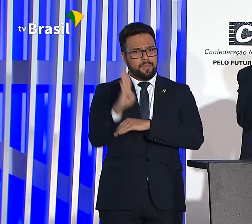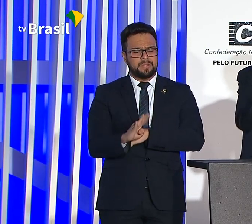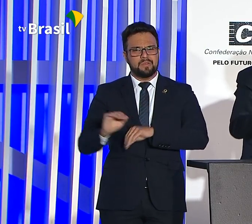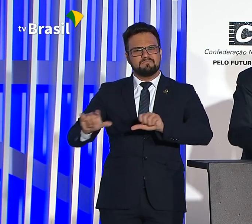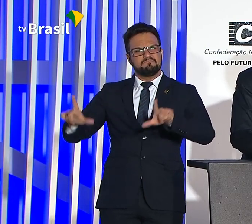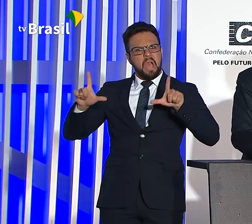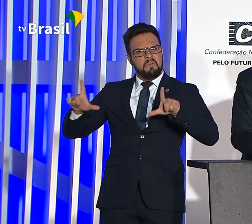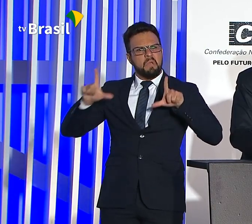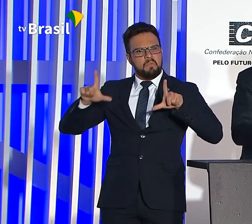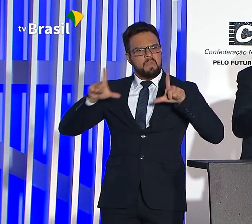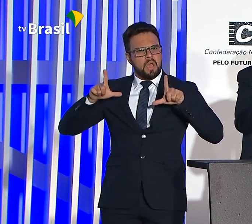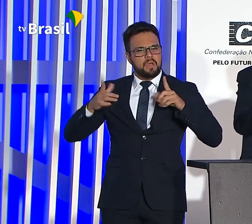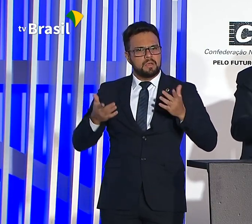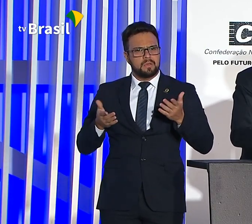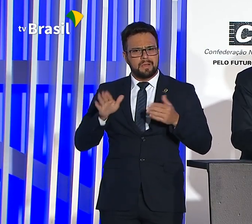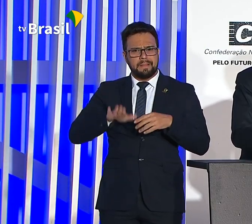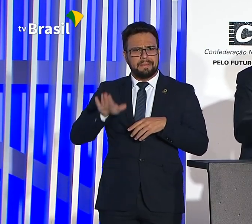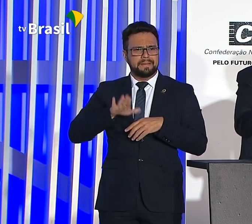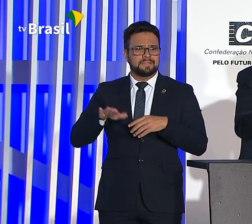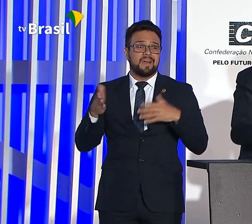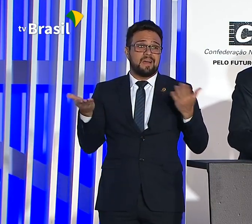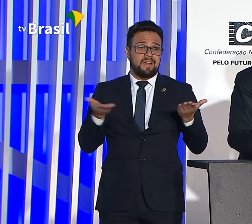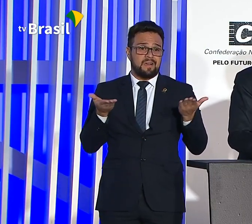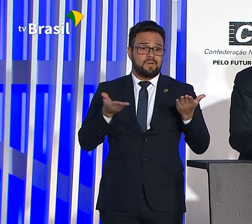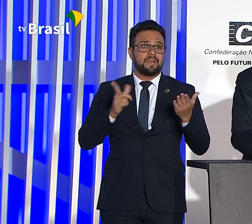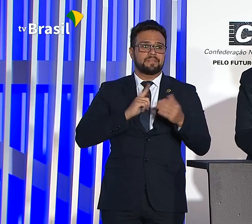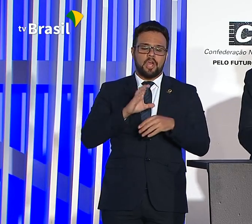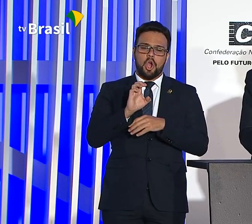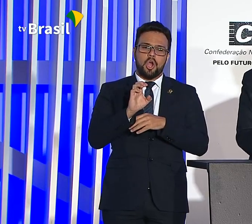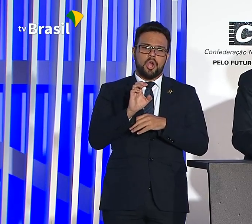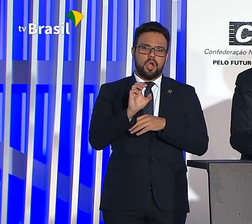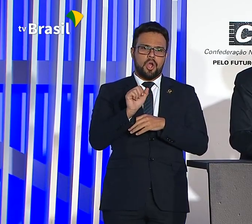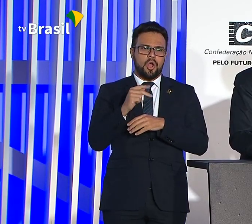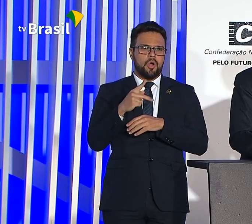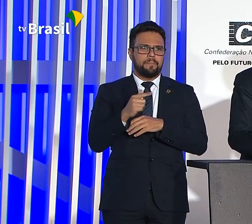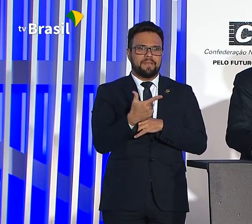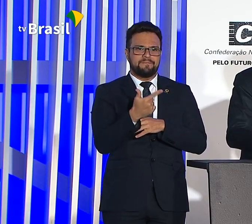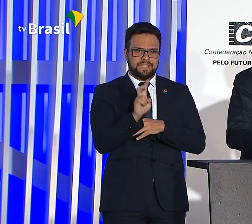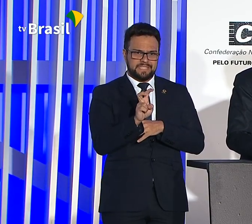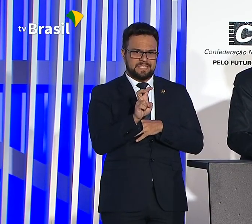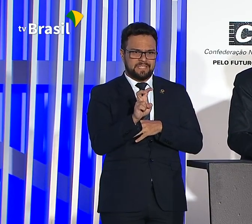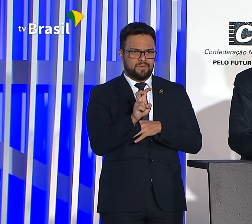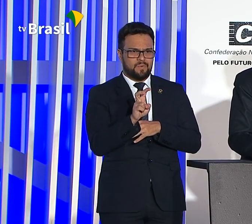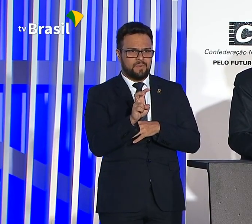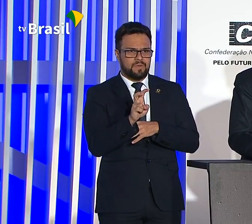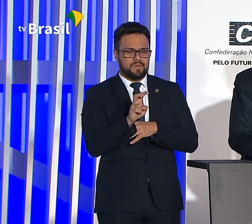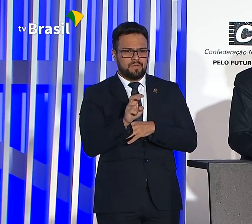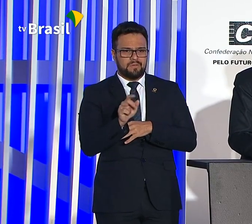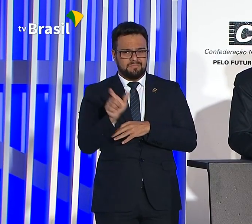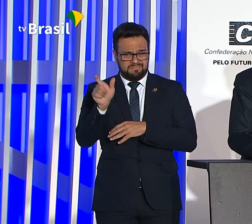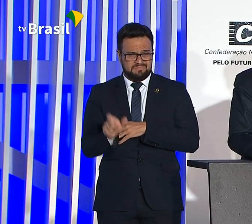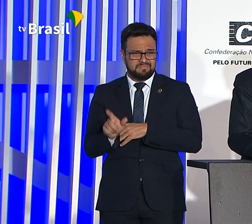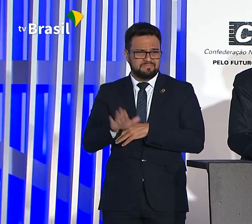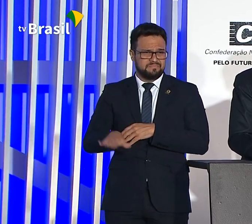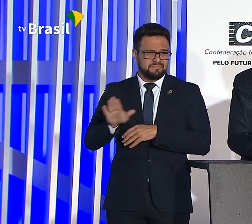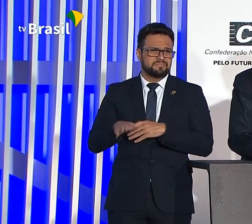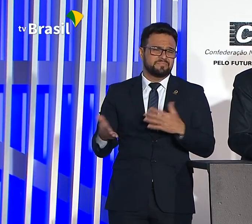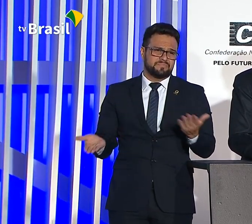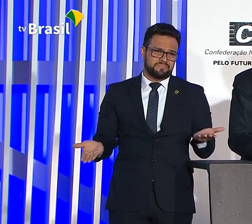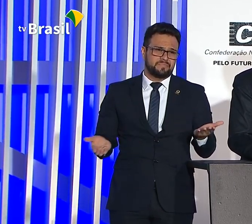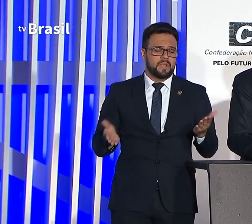ela está agora fazendo o seu showzinho lá na copa e 25 mas tudo bem acredito